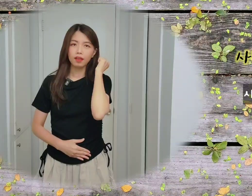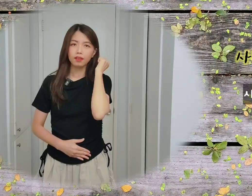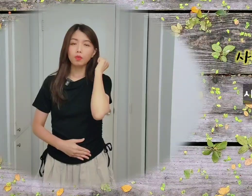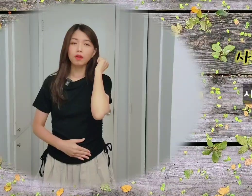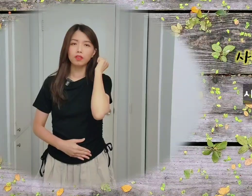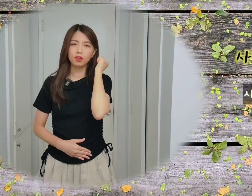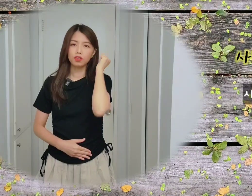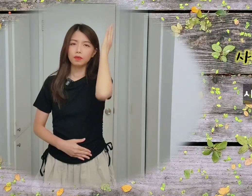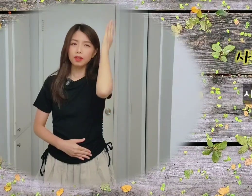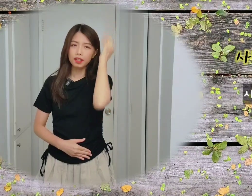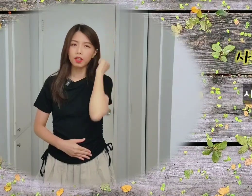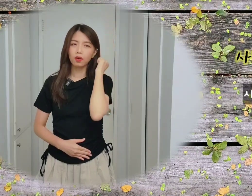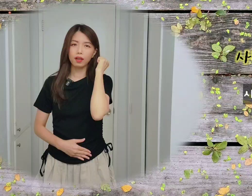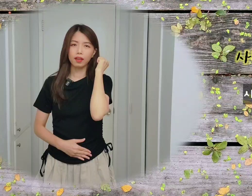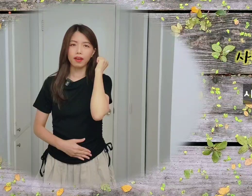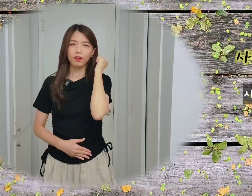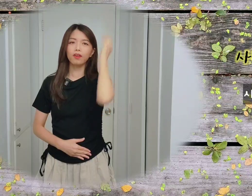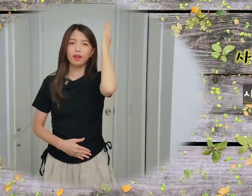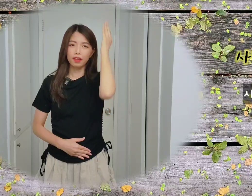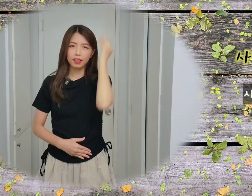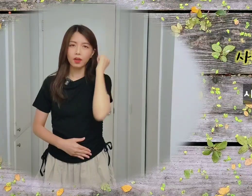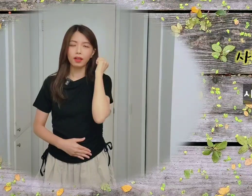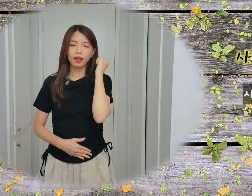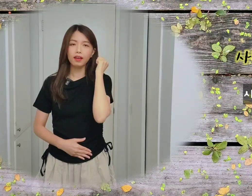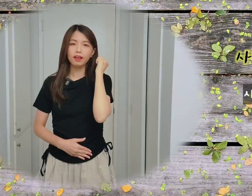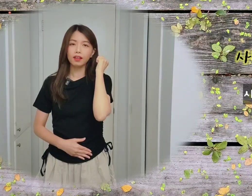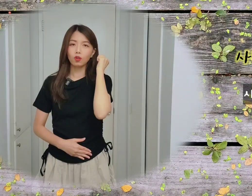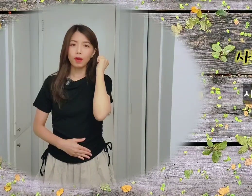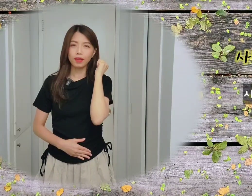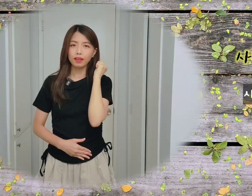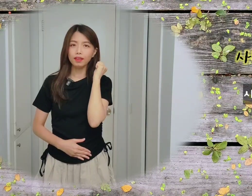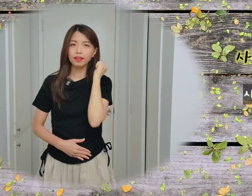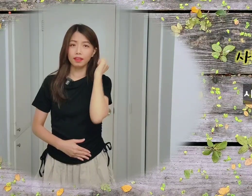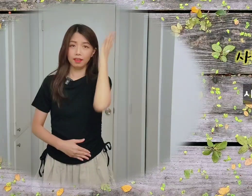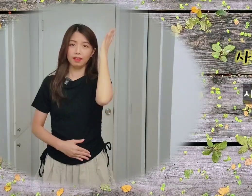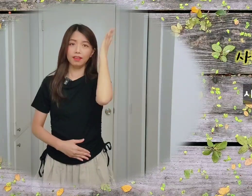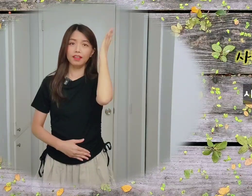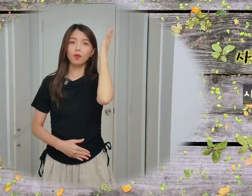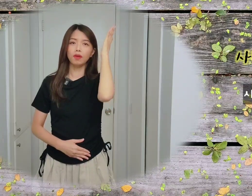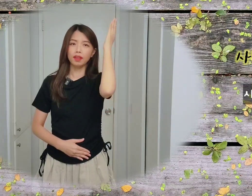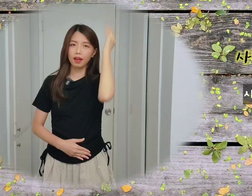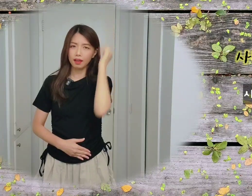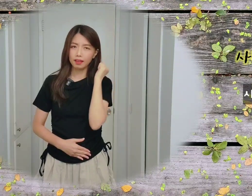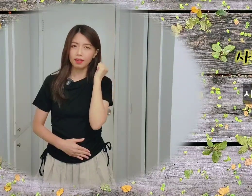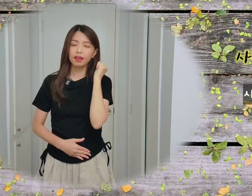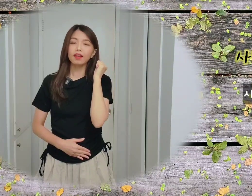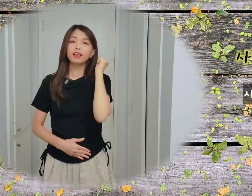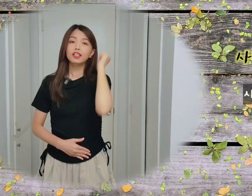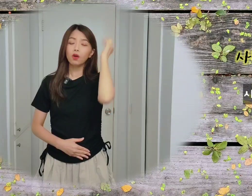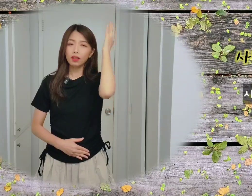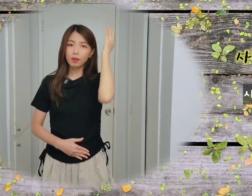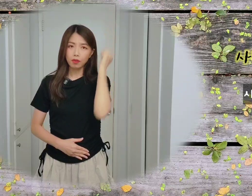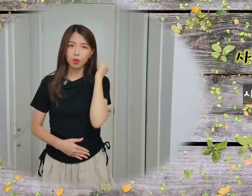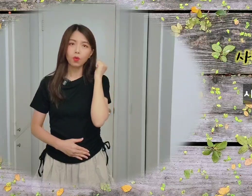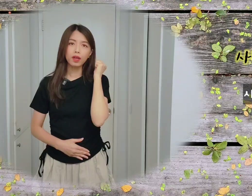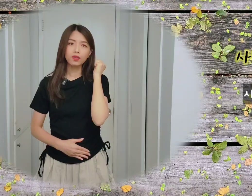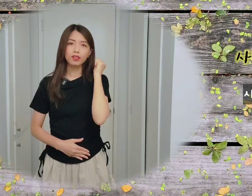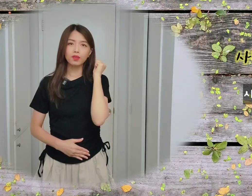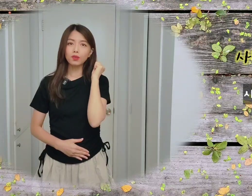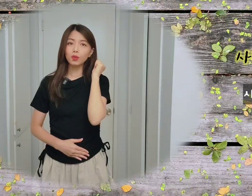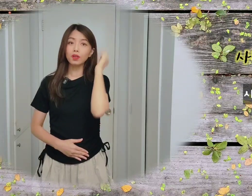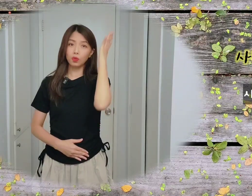이렇게 주먹을 쥐어주시면 기억하다예요. 기억하다. 그리고 반대는 잊어버리다. 기억하다 먼저